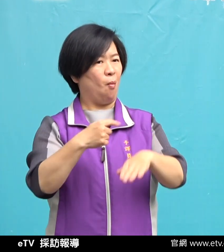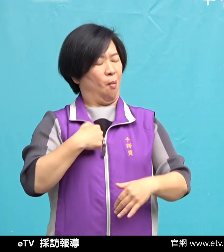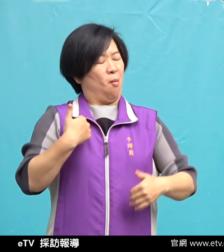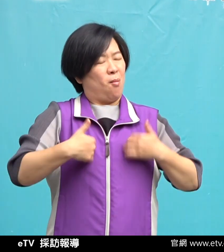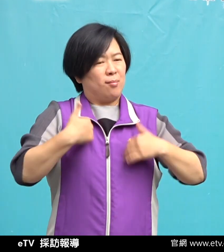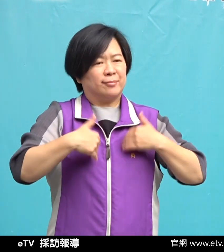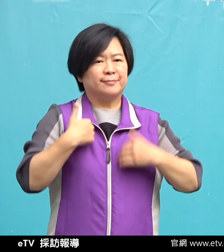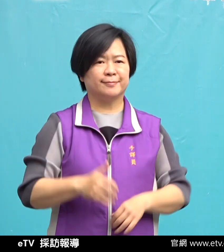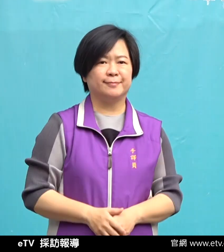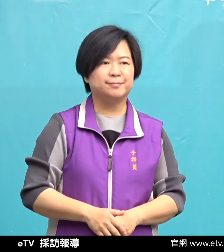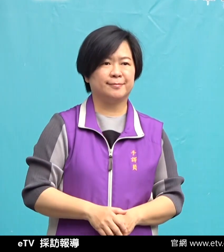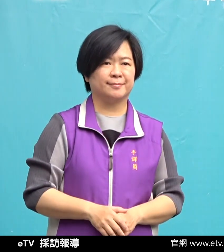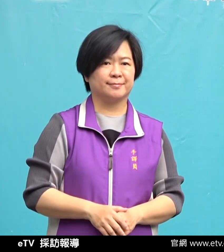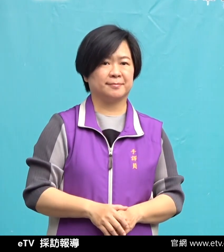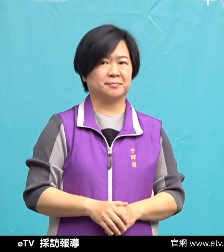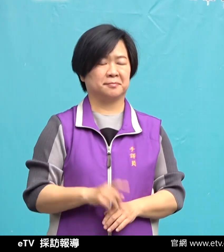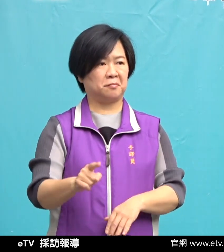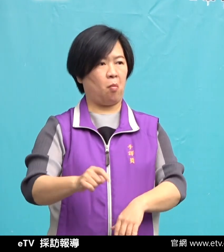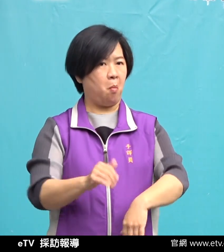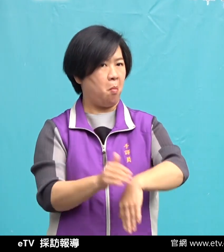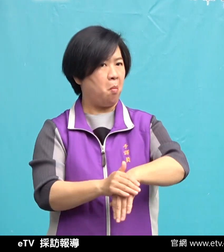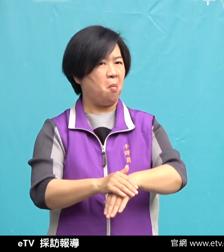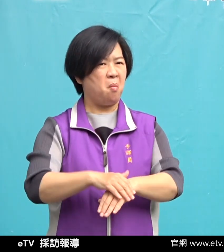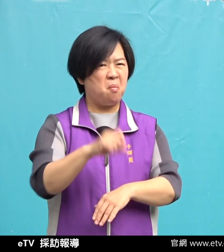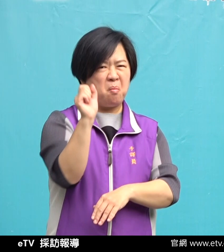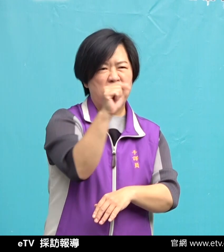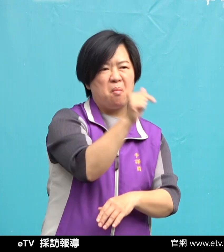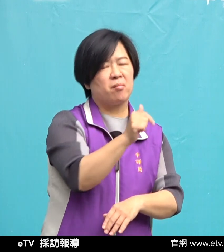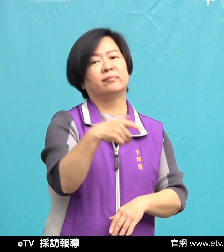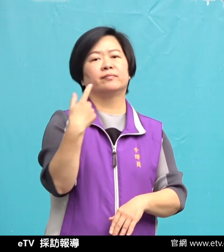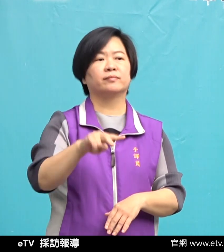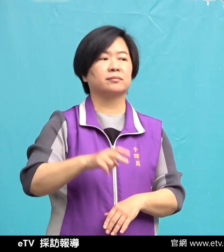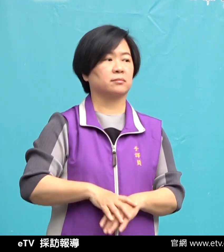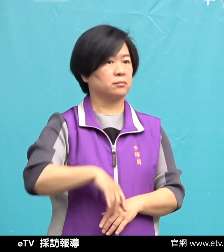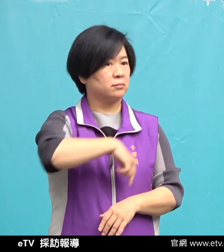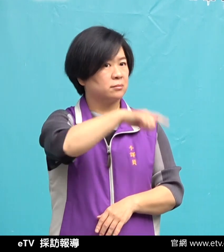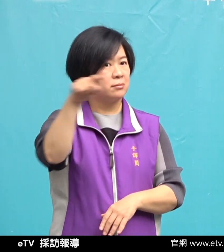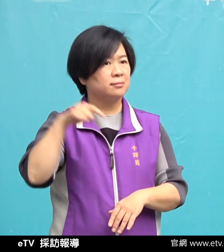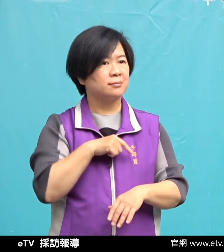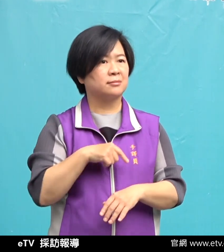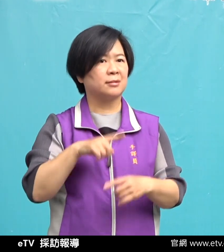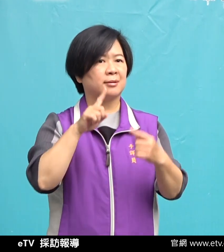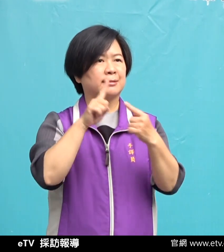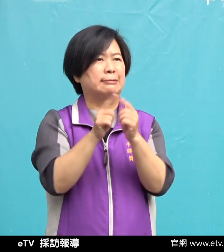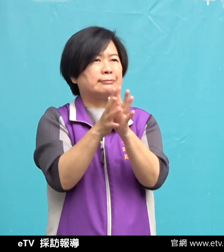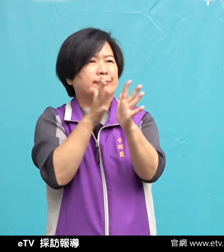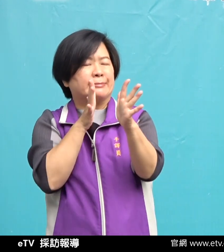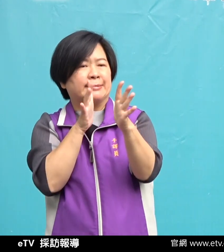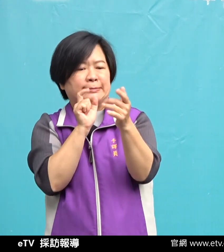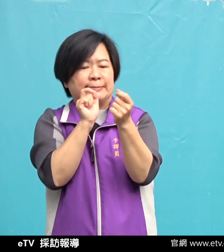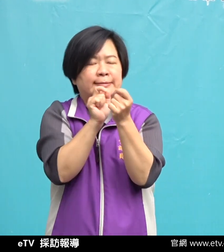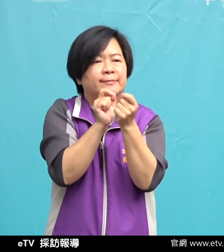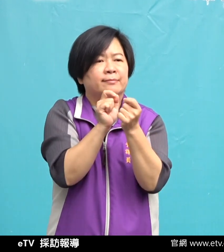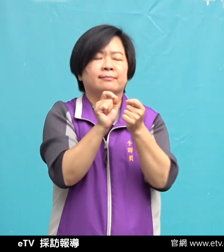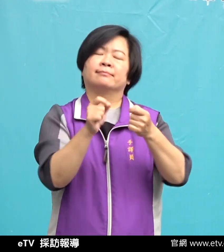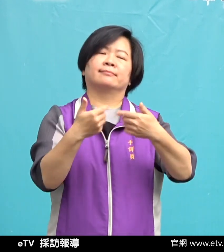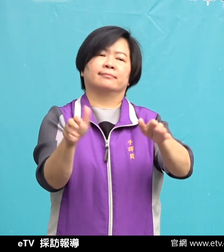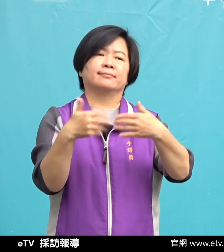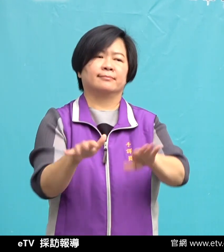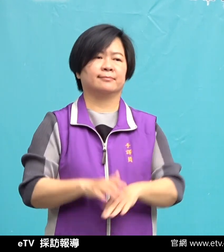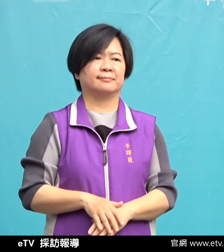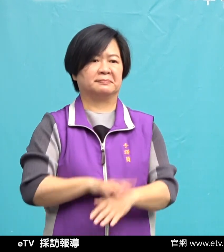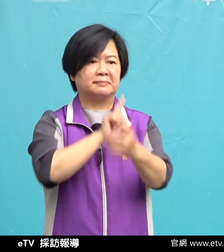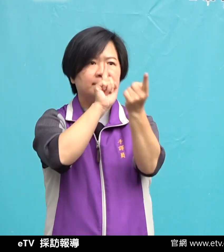兴，它效率变高了，那最主要也降低了一个接触的风险，所以希望透